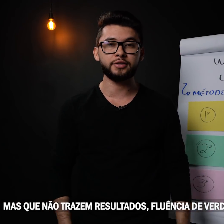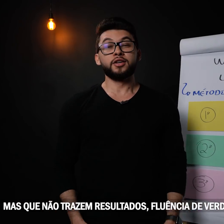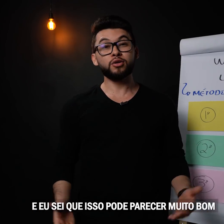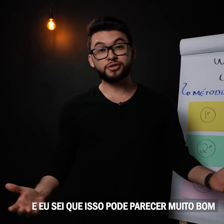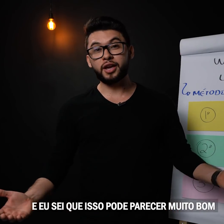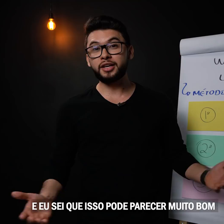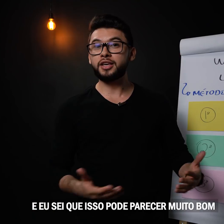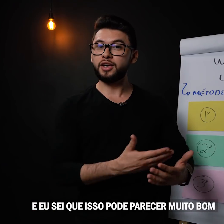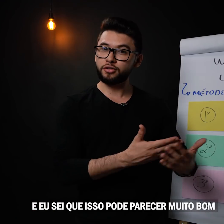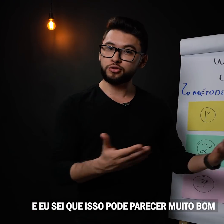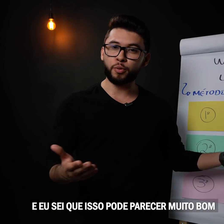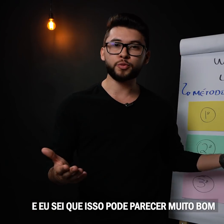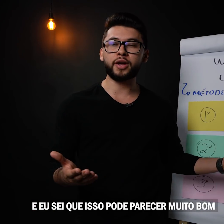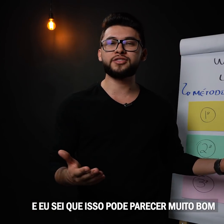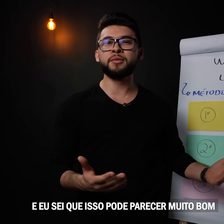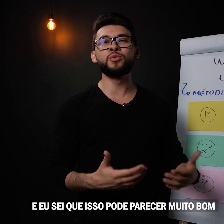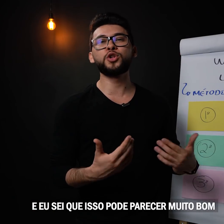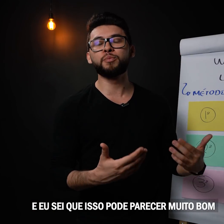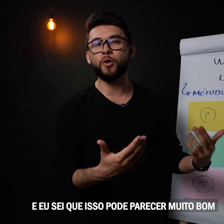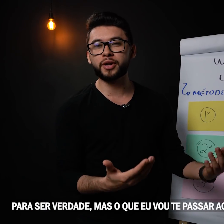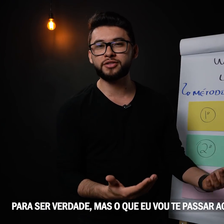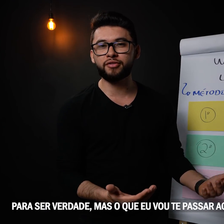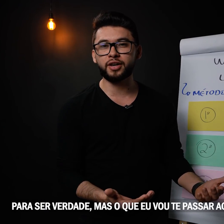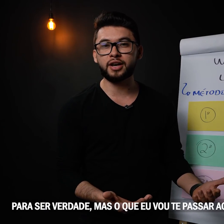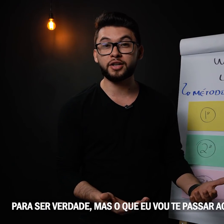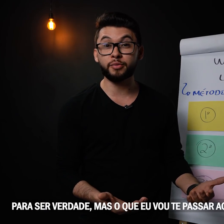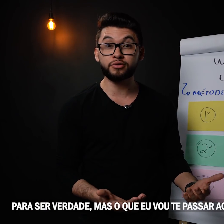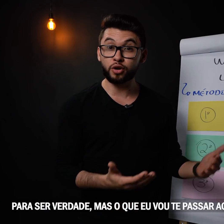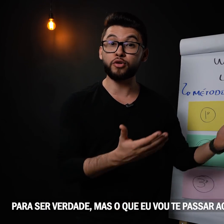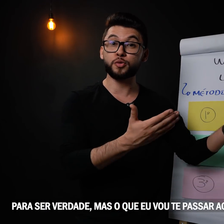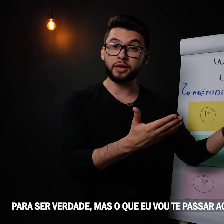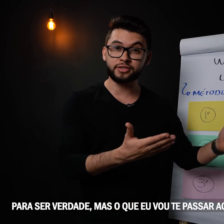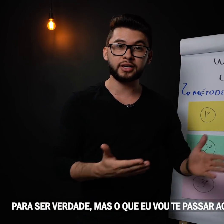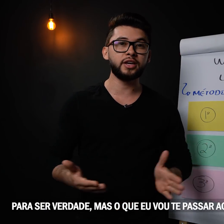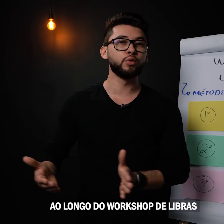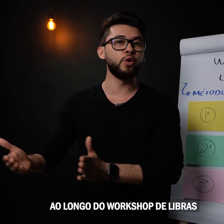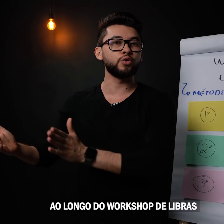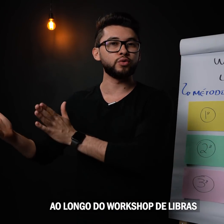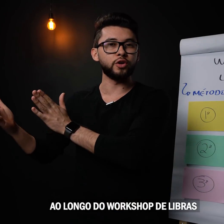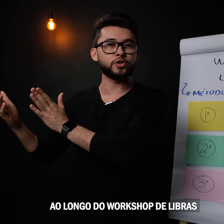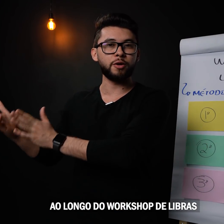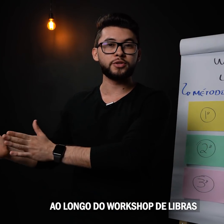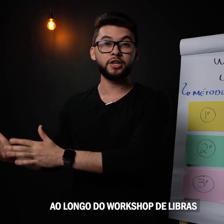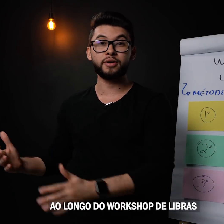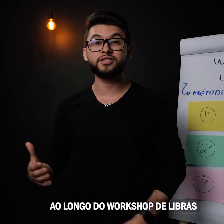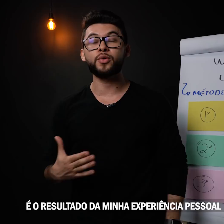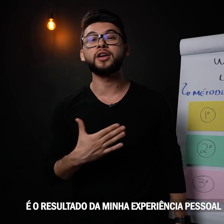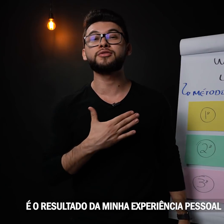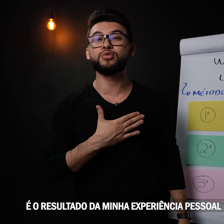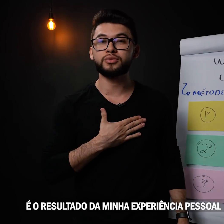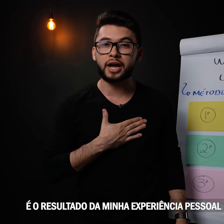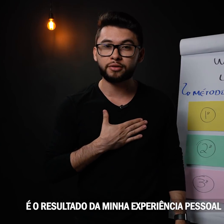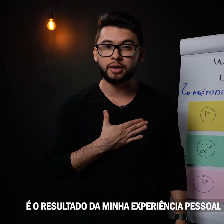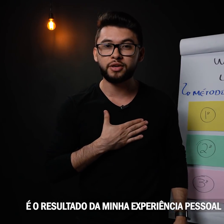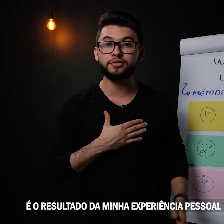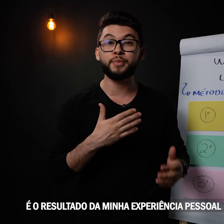E eu sei que isso pode parecer muito bom para ser verdade, mas o que eu vou te passar aqui ao longo do workshop de Libras é o resultado da minha